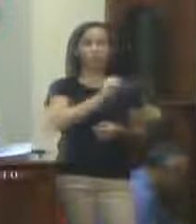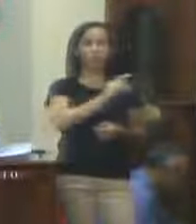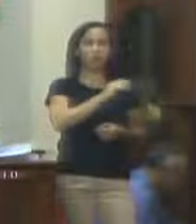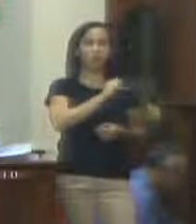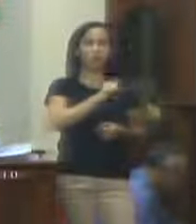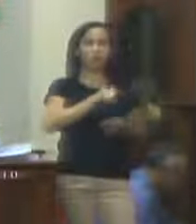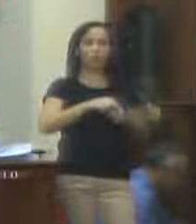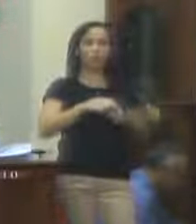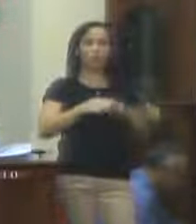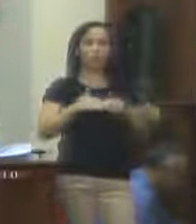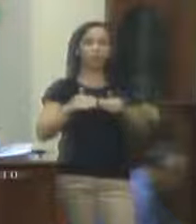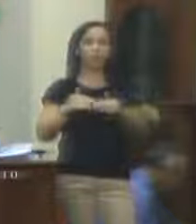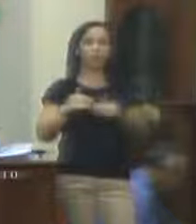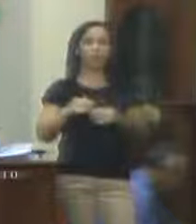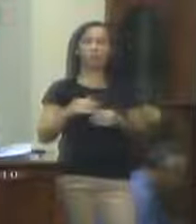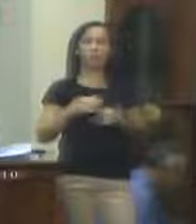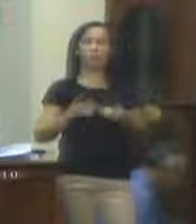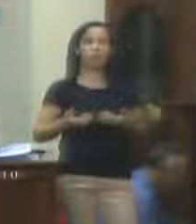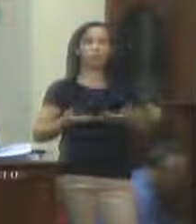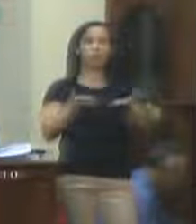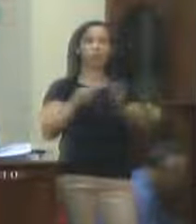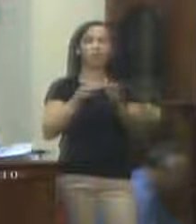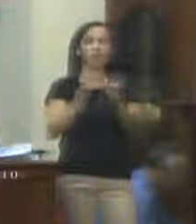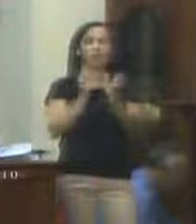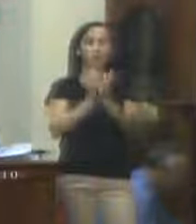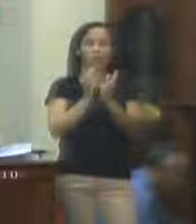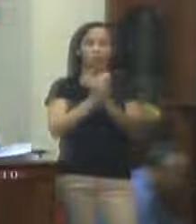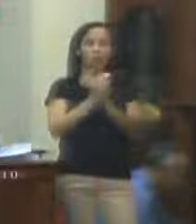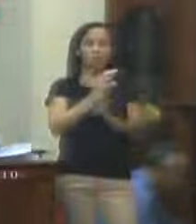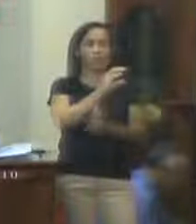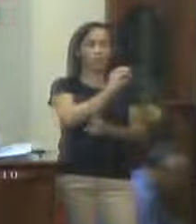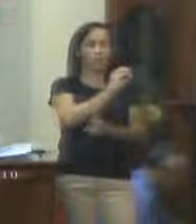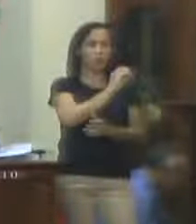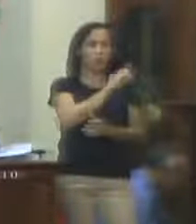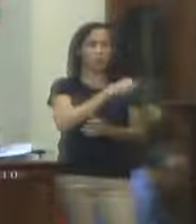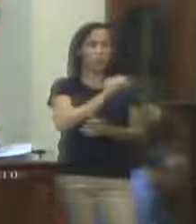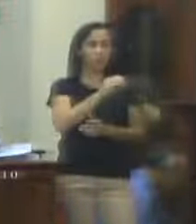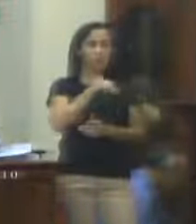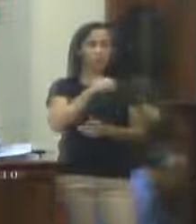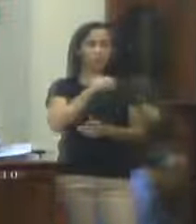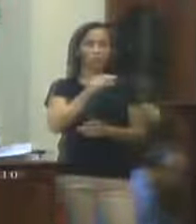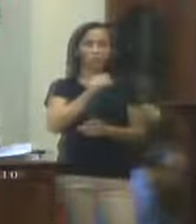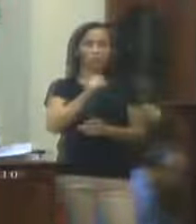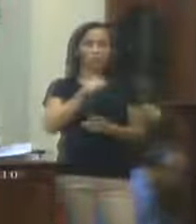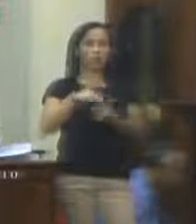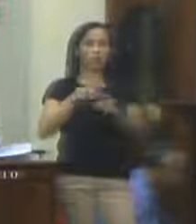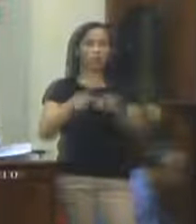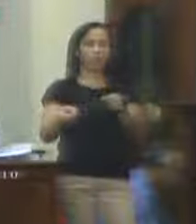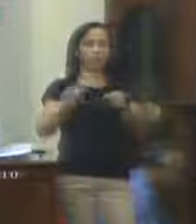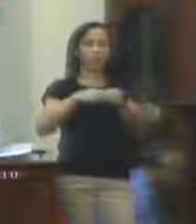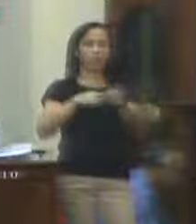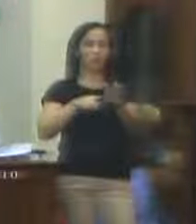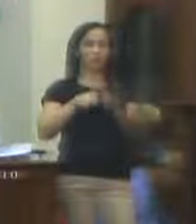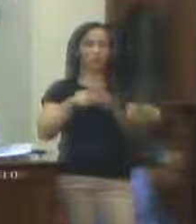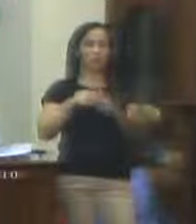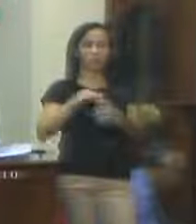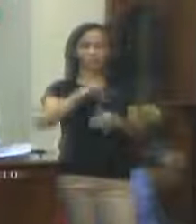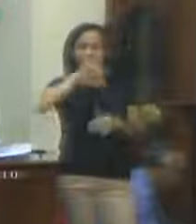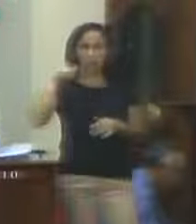Graça, solicitando-lhe que envie a equipe de zoonoses ao bairro da Varginha para verificar e tomar as